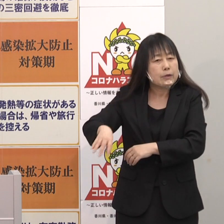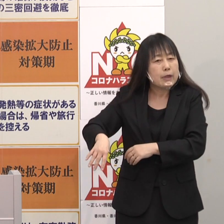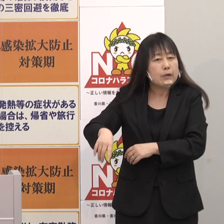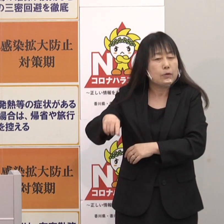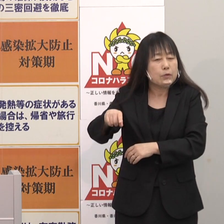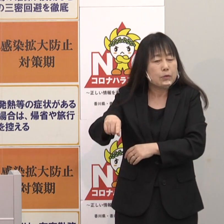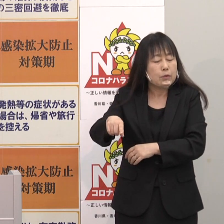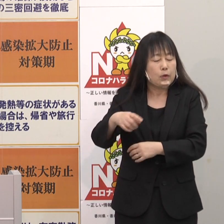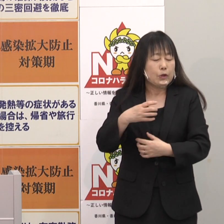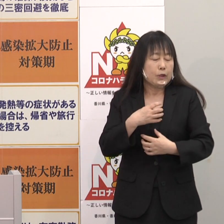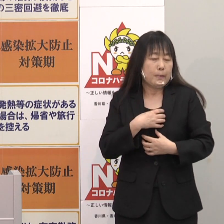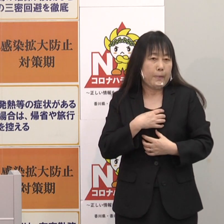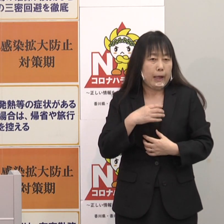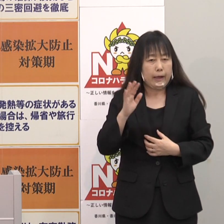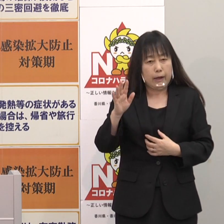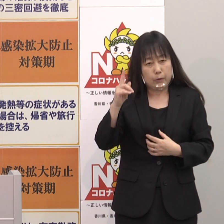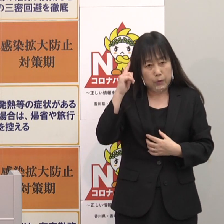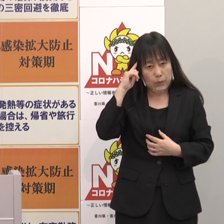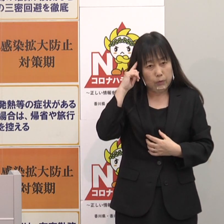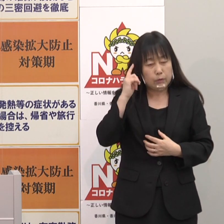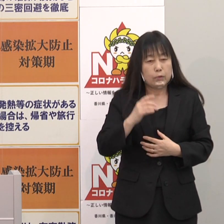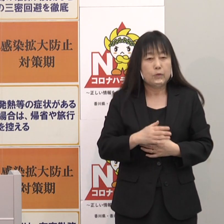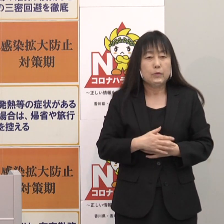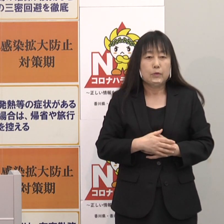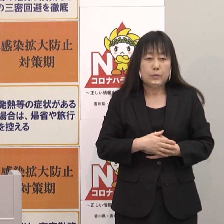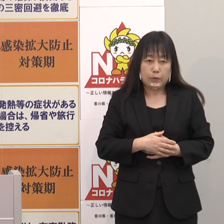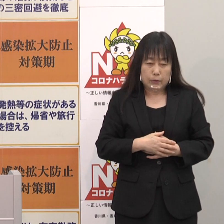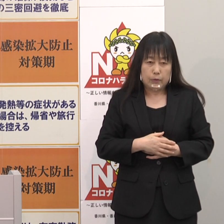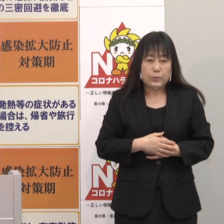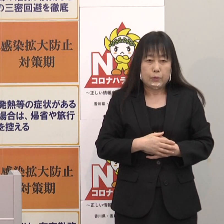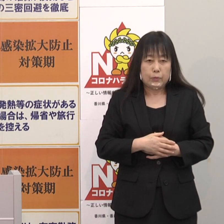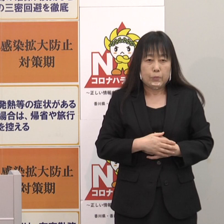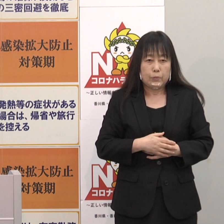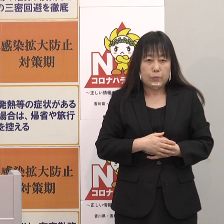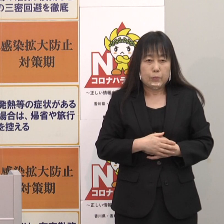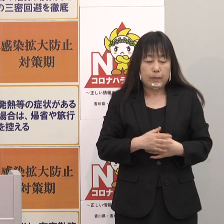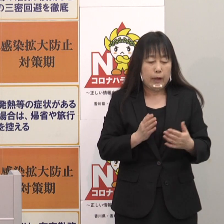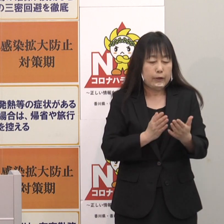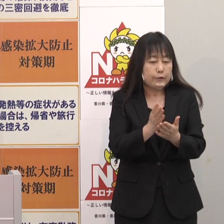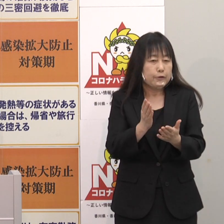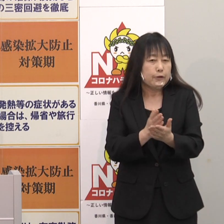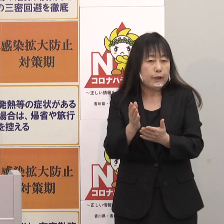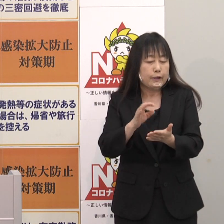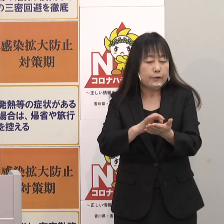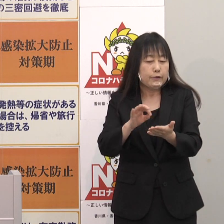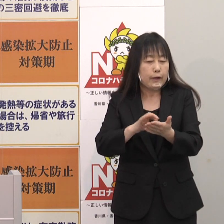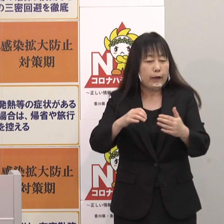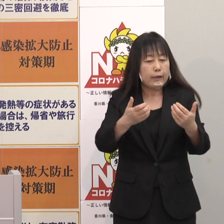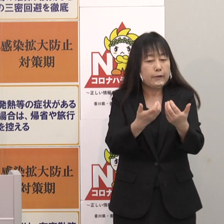思うんですけども、まあ、県としてはどういうふうにその点は、まあ、交通整理していきたいというふうにお考えでしょうか。